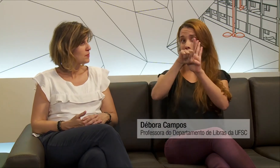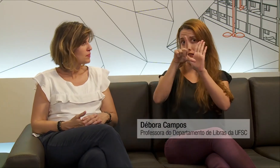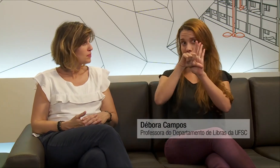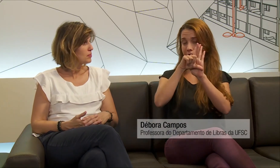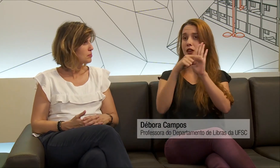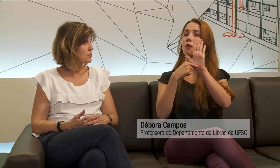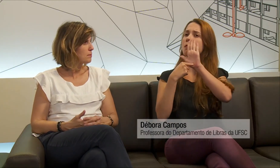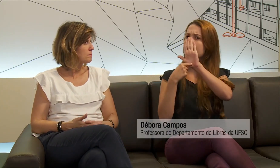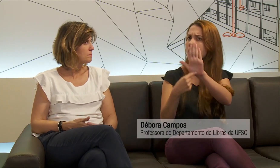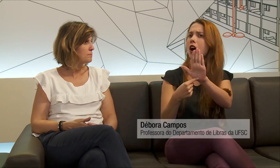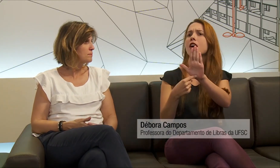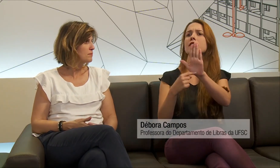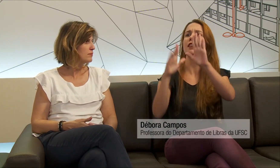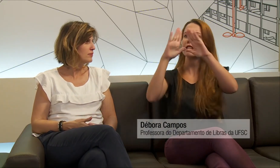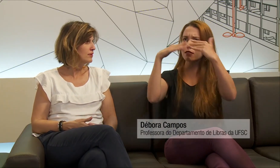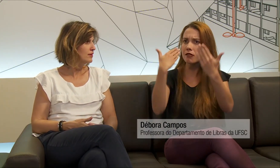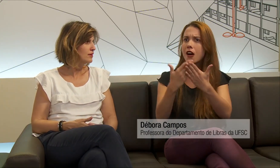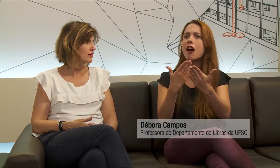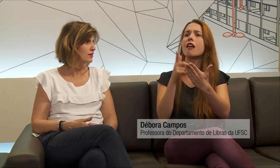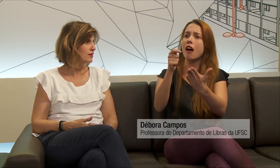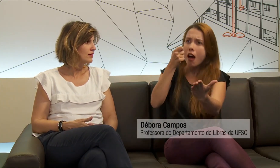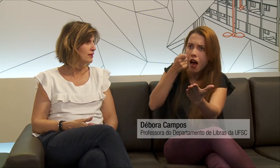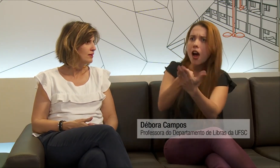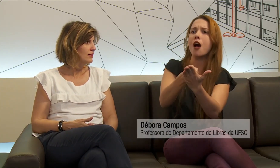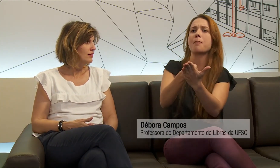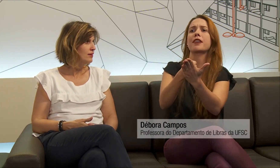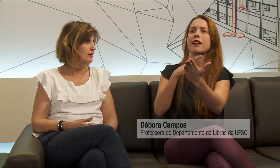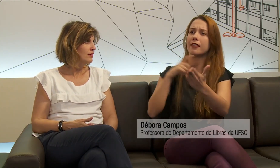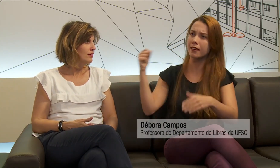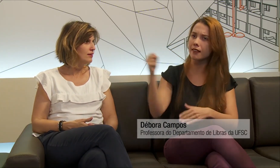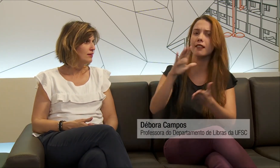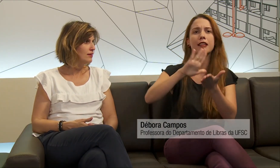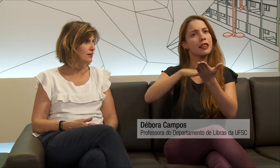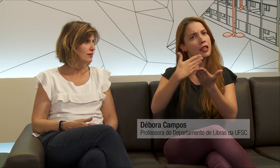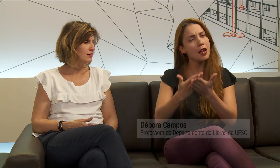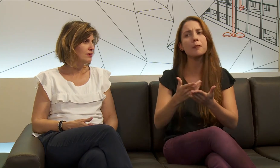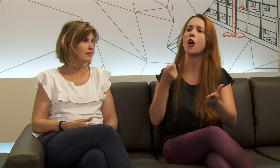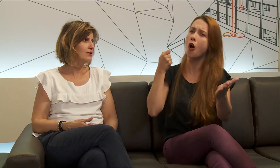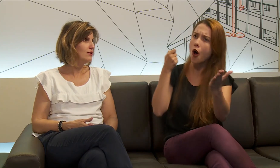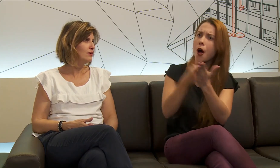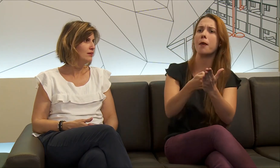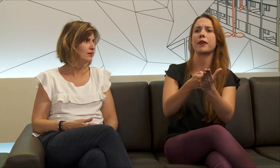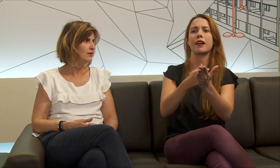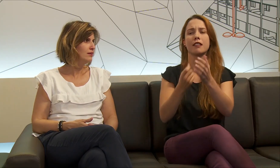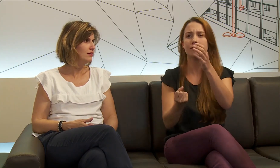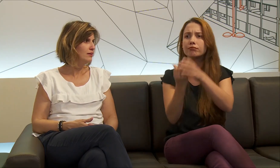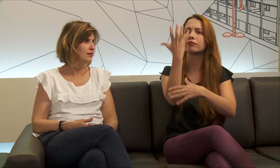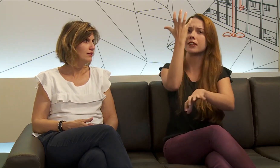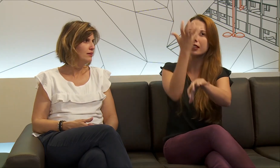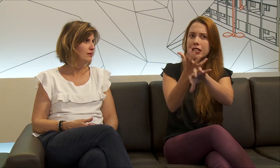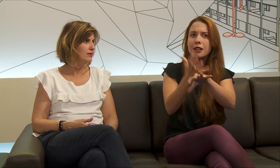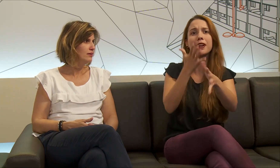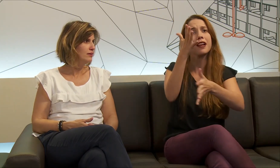e além disso, é importante ressaltar que a legislação, ela exige, ela